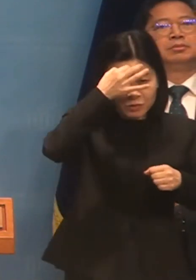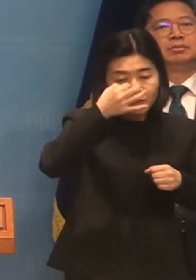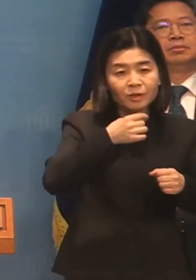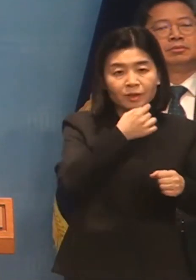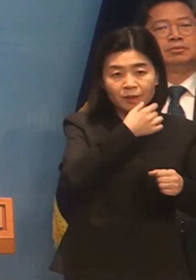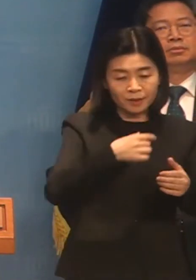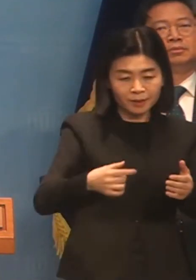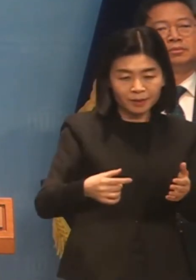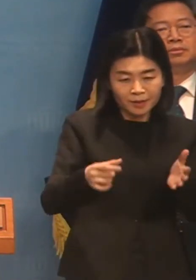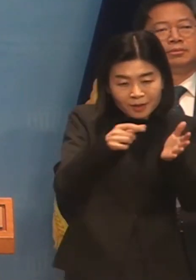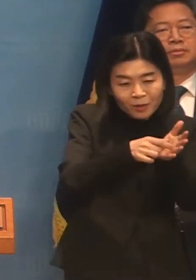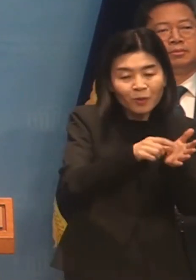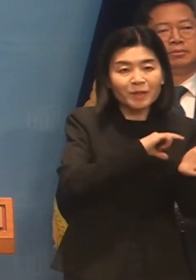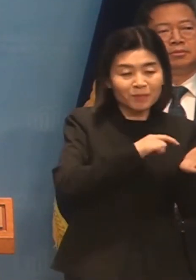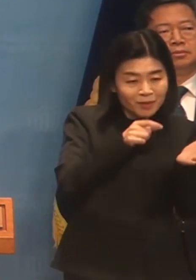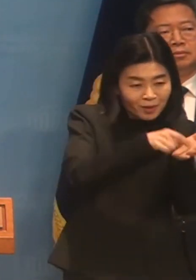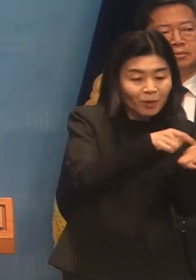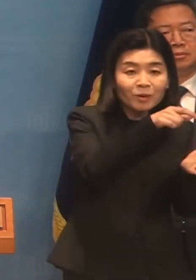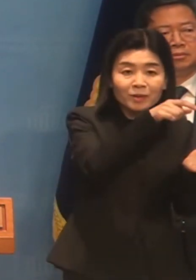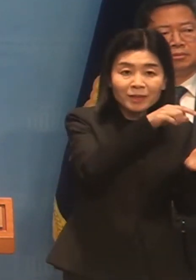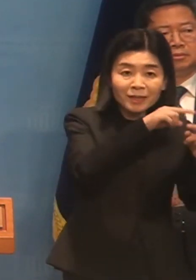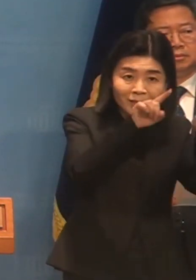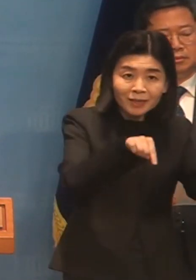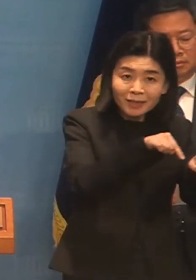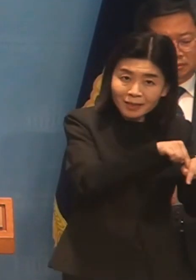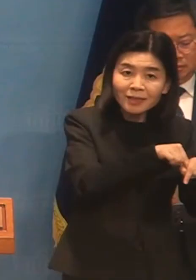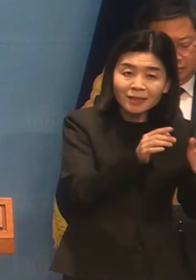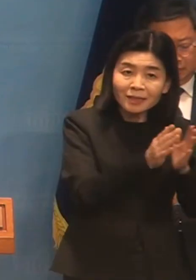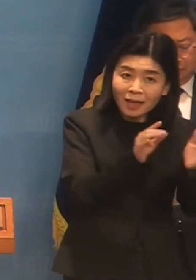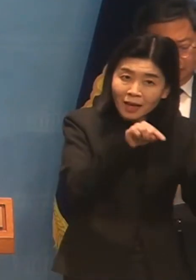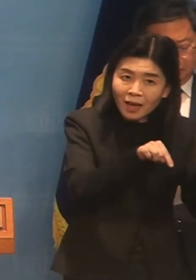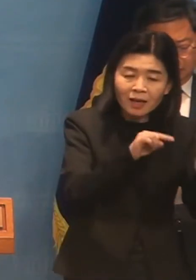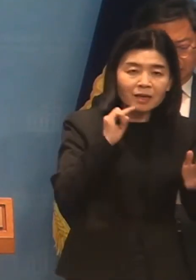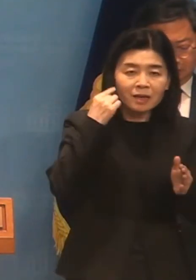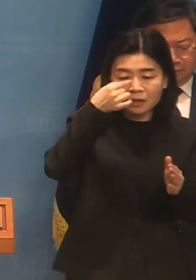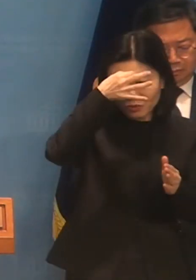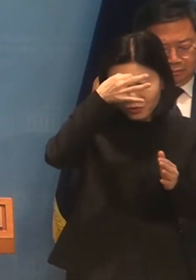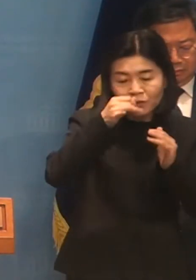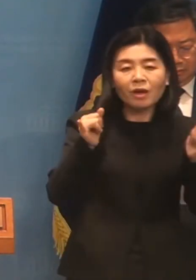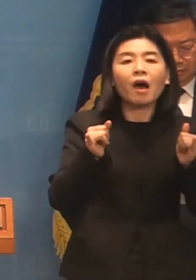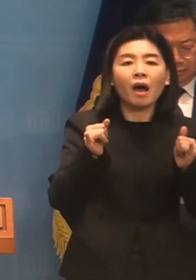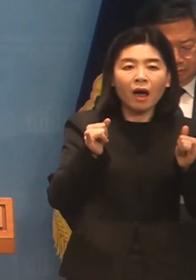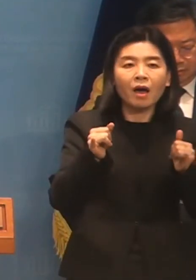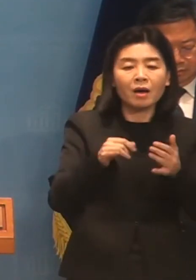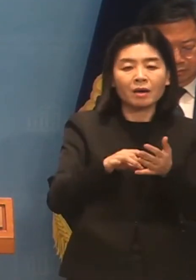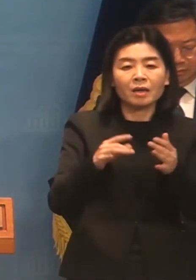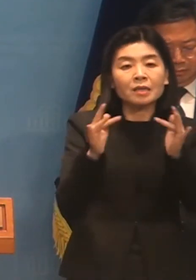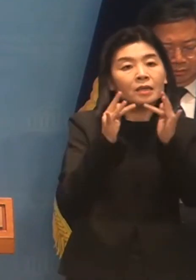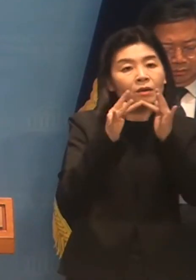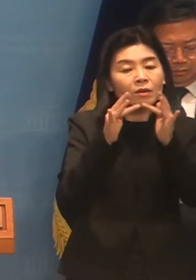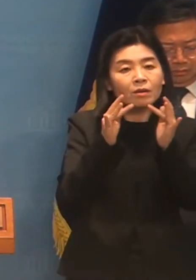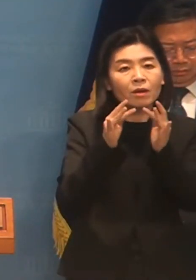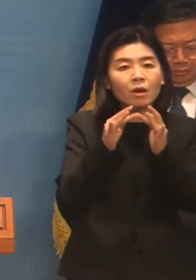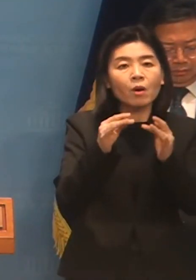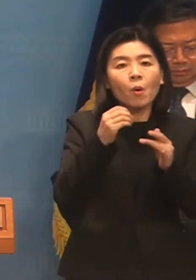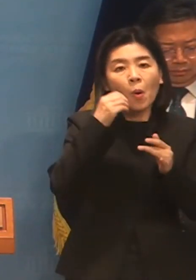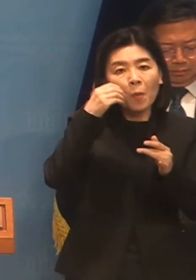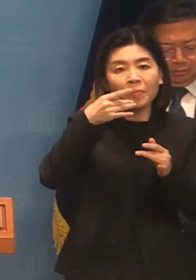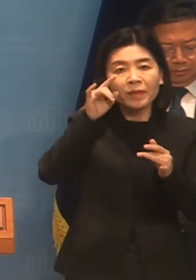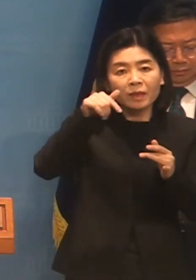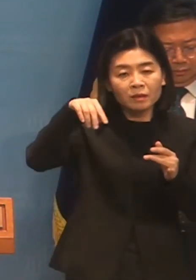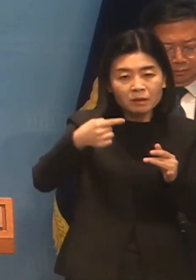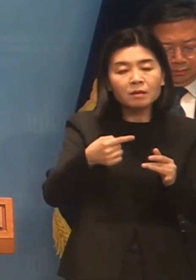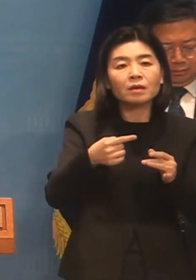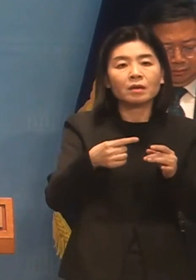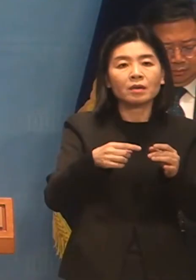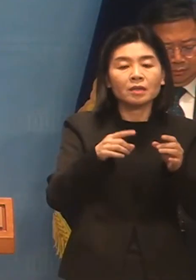등록증이라는 새로운 형태의 등록증 발급을 도입하여 예술인들이 홈택스를 통해 직접 세무 처리를 하게